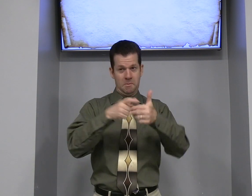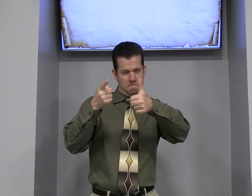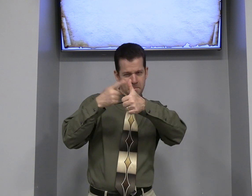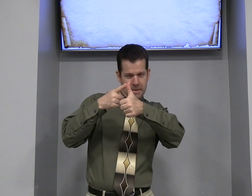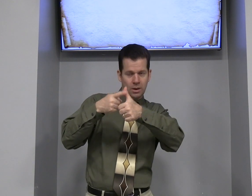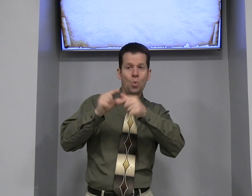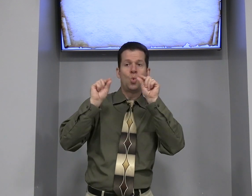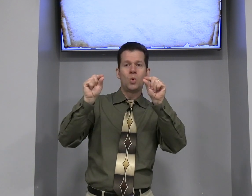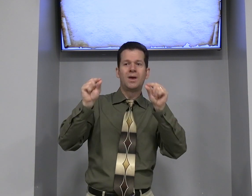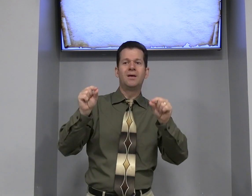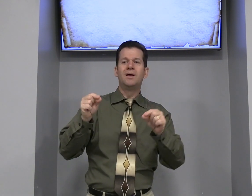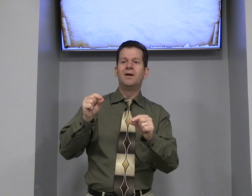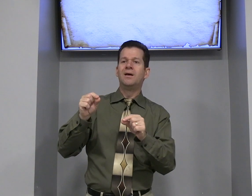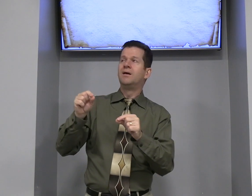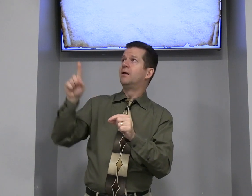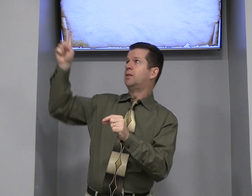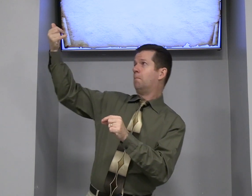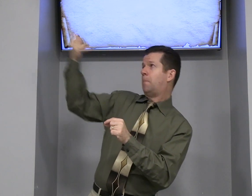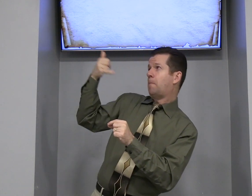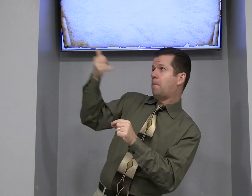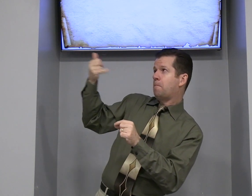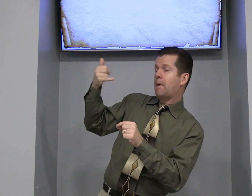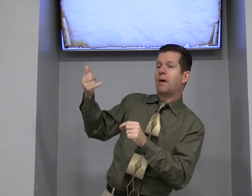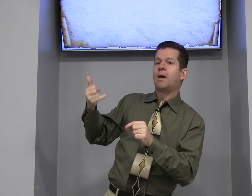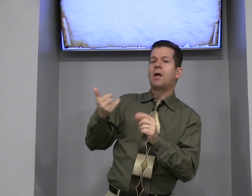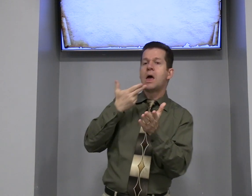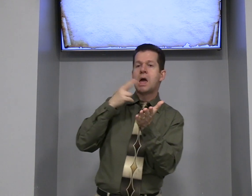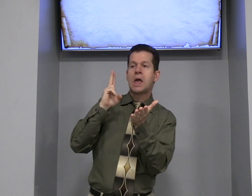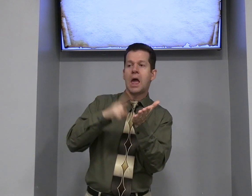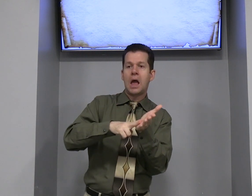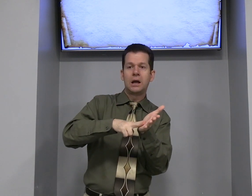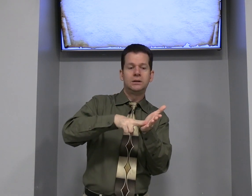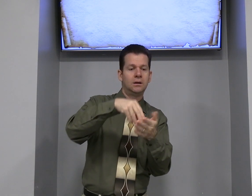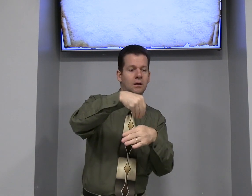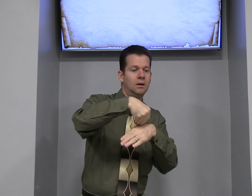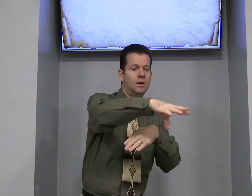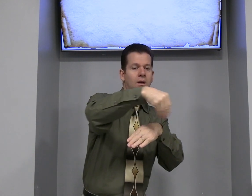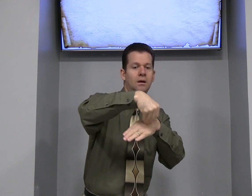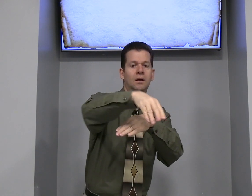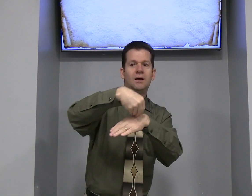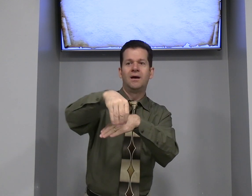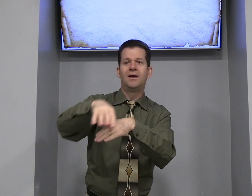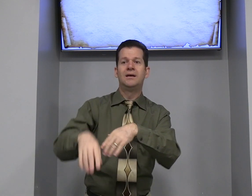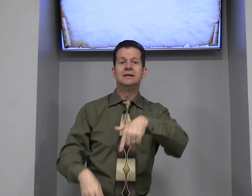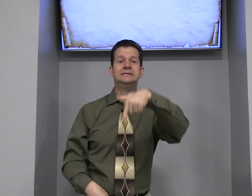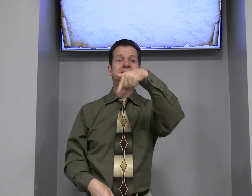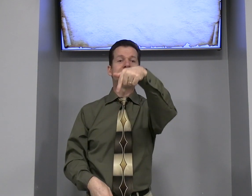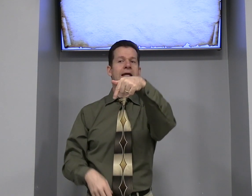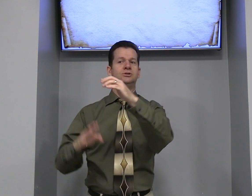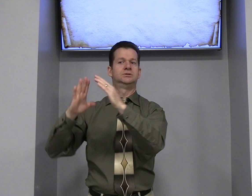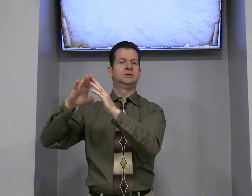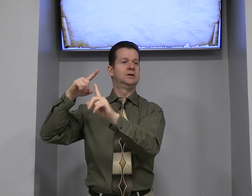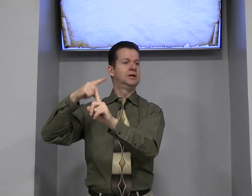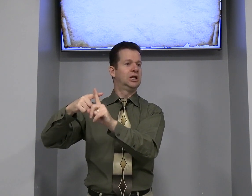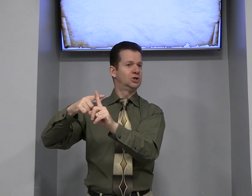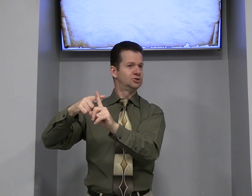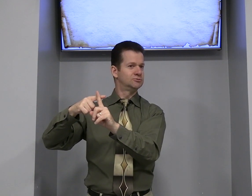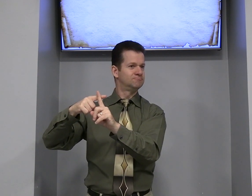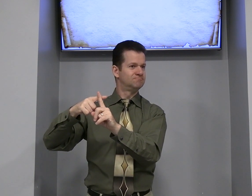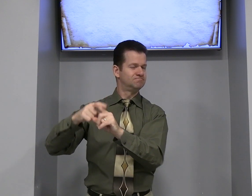João escreveu o quê? Deus mandou ele escrever as cartas e mandar sete cartas para